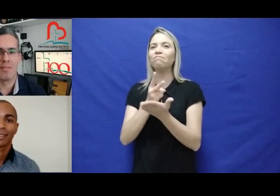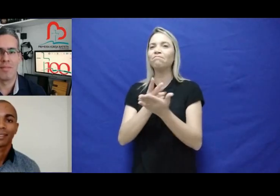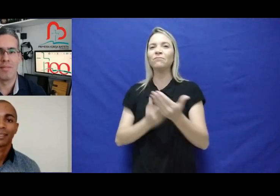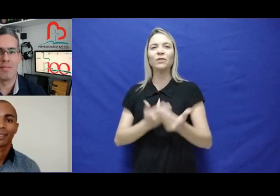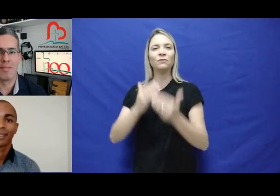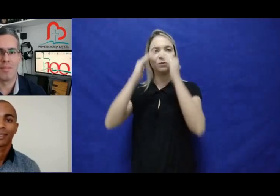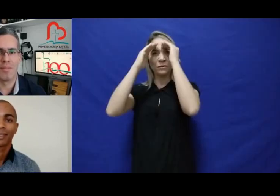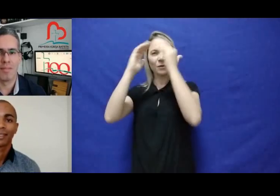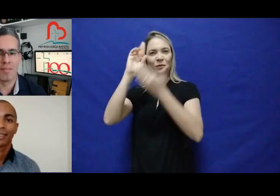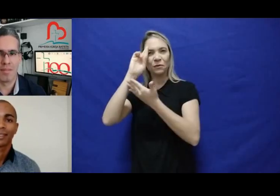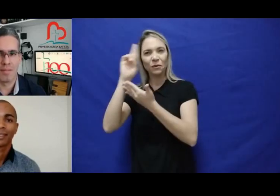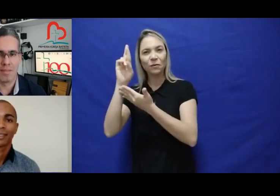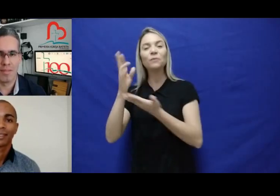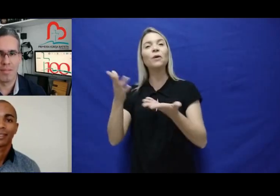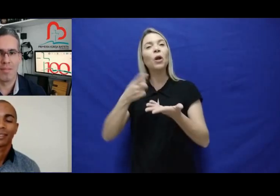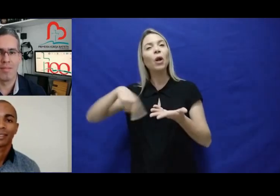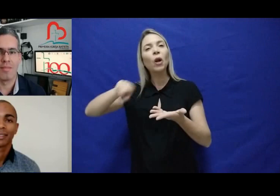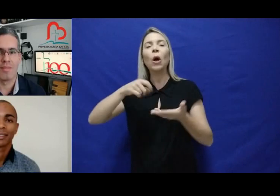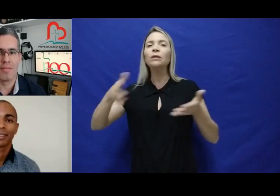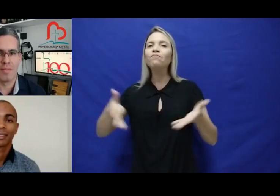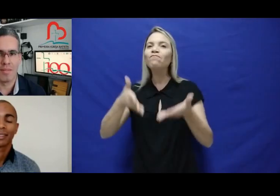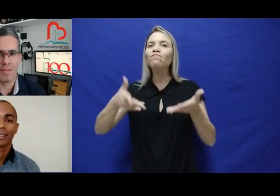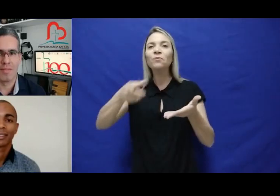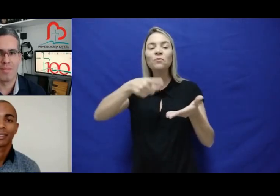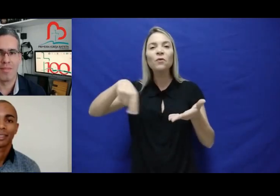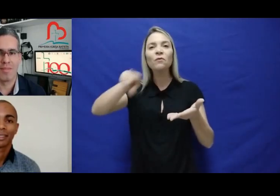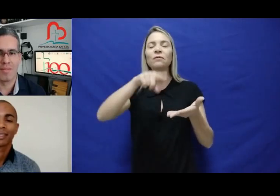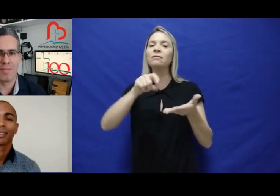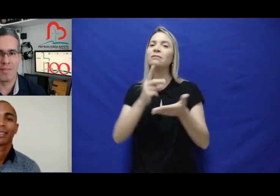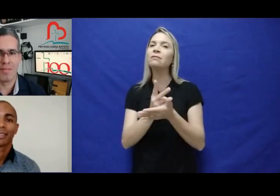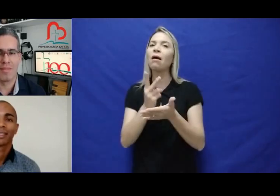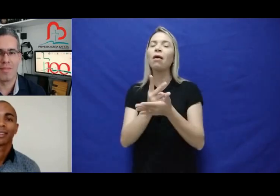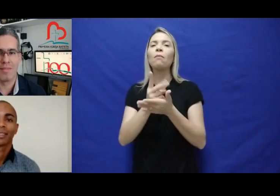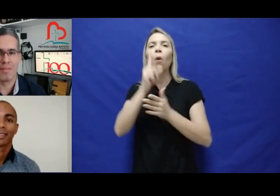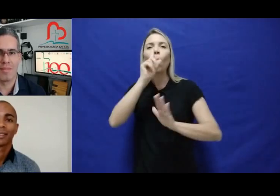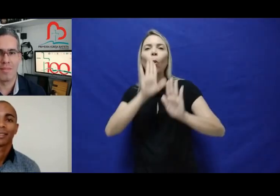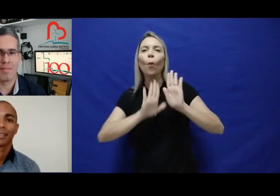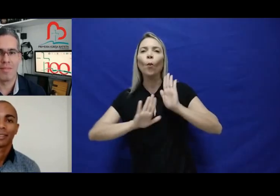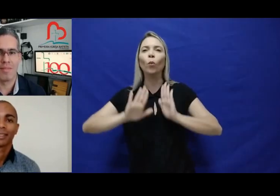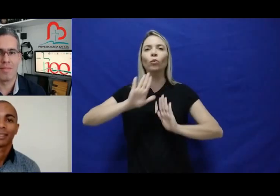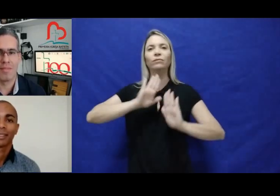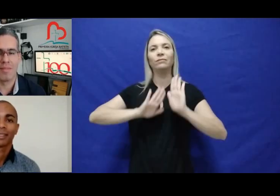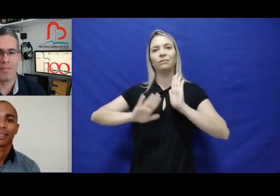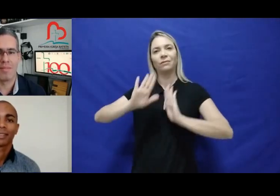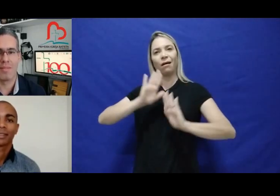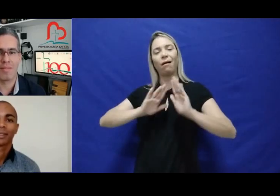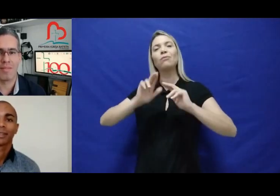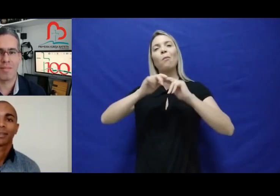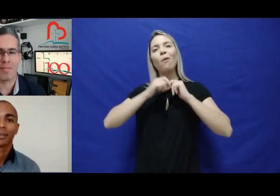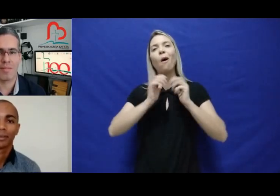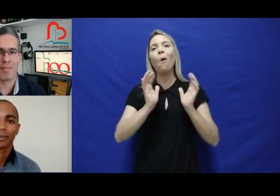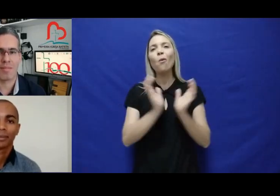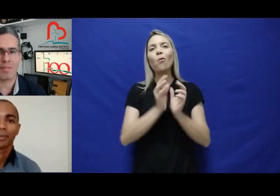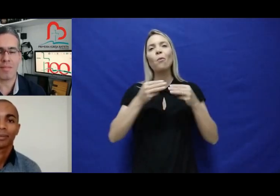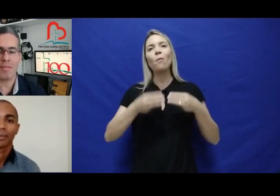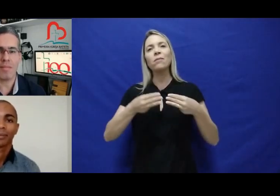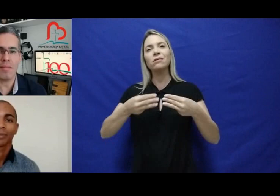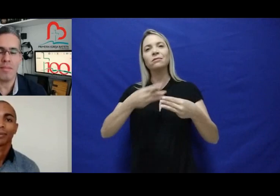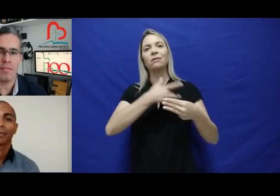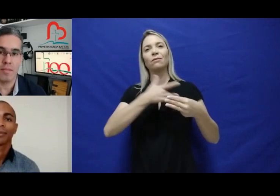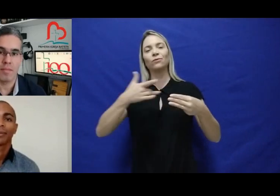conosco servindo ao Senhor nesse tempo. Continuamos encorajando você a manter todos os cuidados que têm